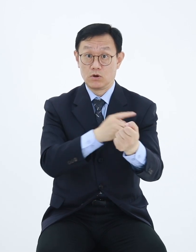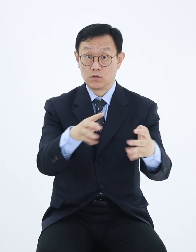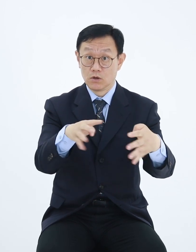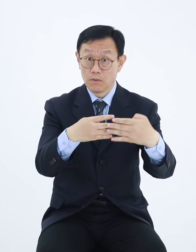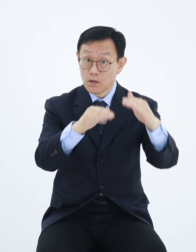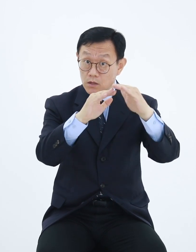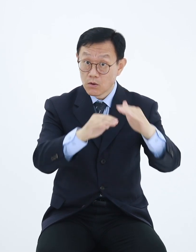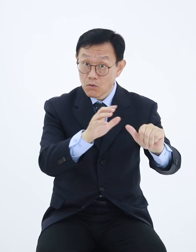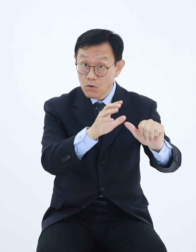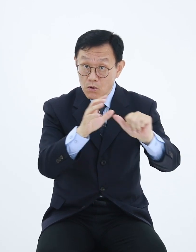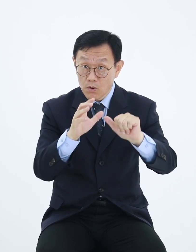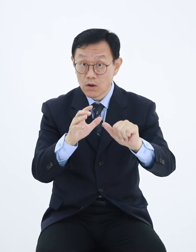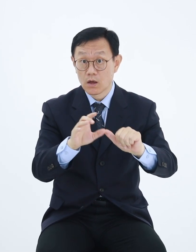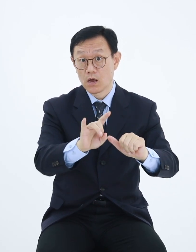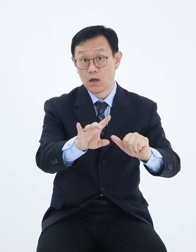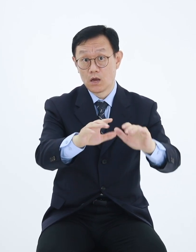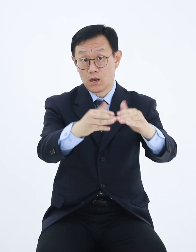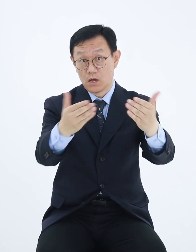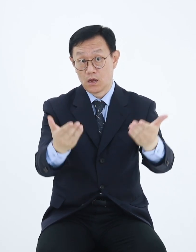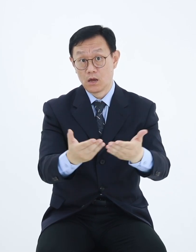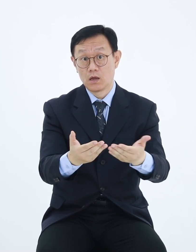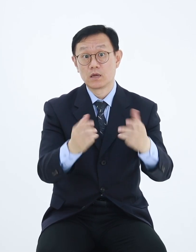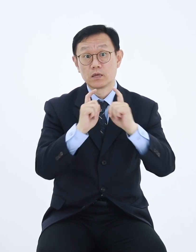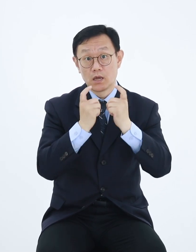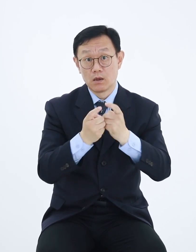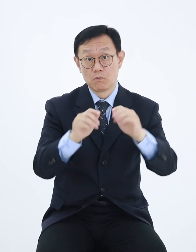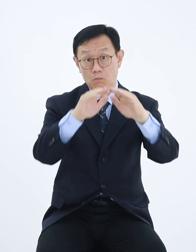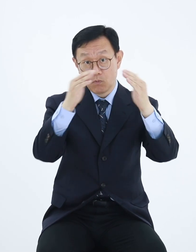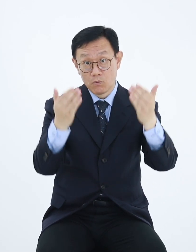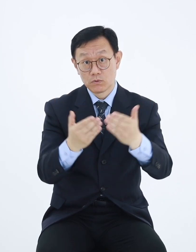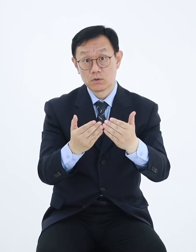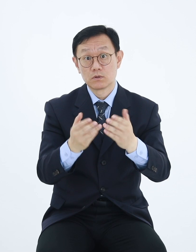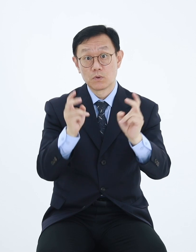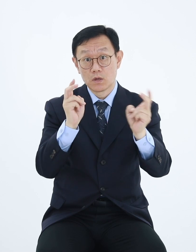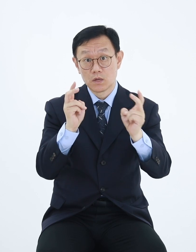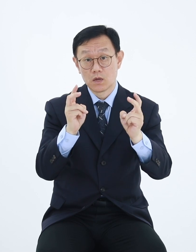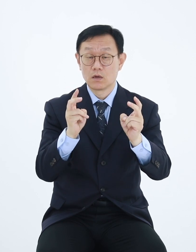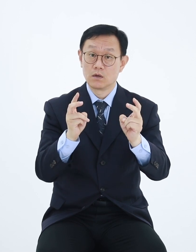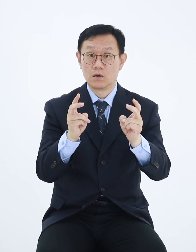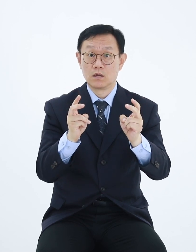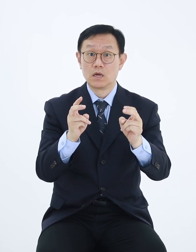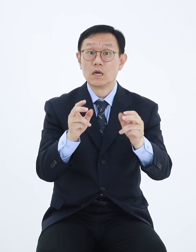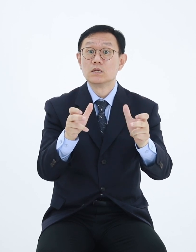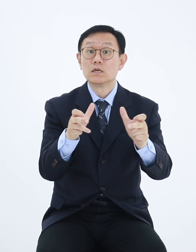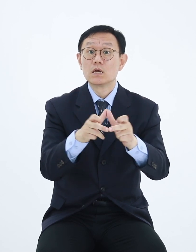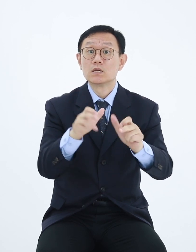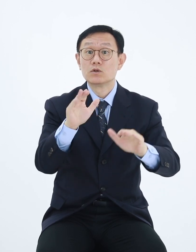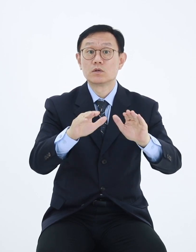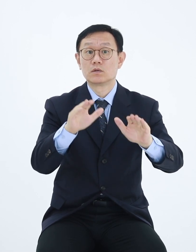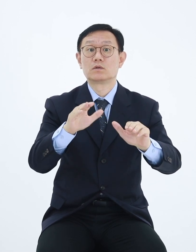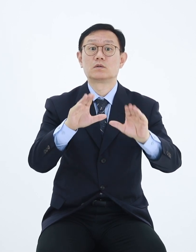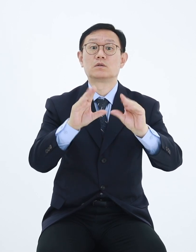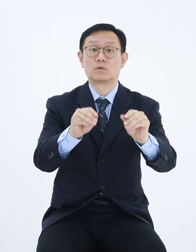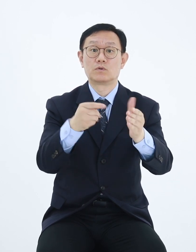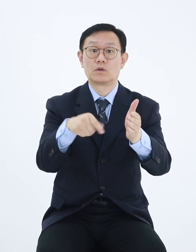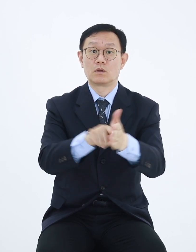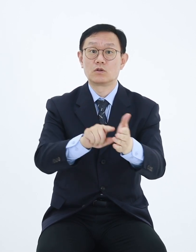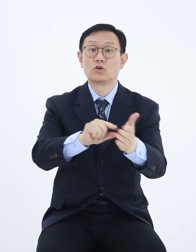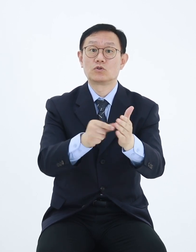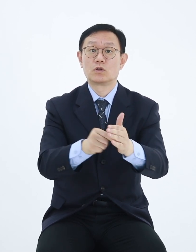개인 기관 또는 사기업에 의해 행해지는 장애를 이유로 한 차별을 철폐하기 위해 모든 적절한 조치를 취할